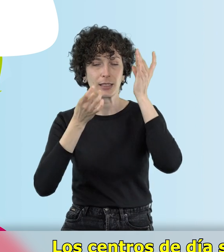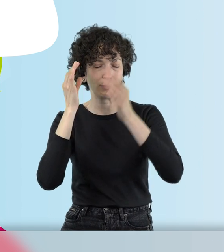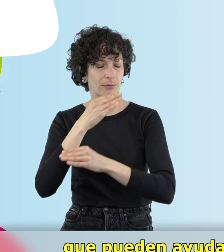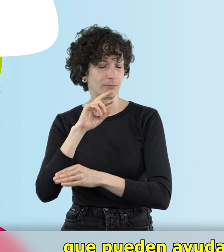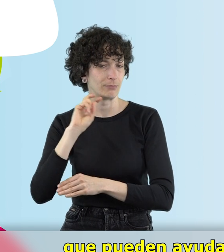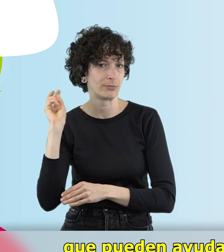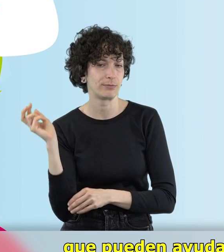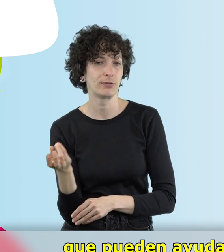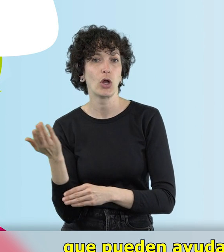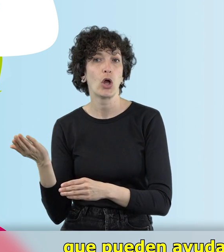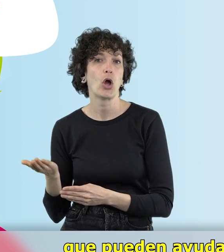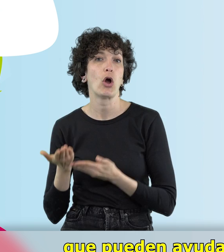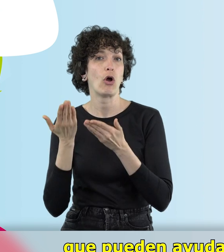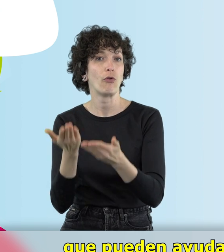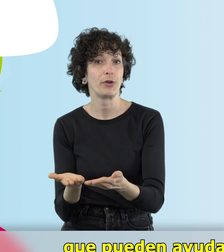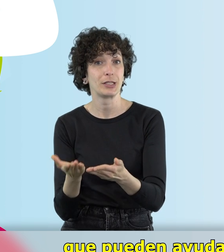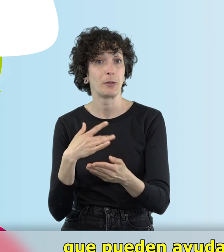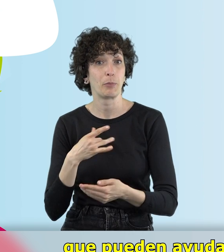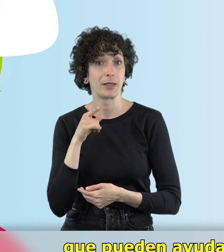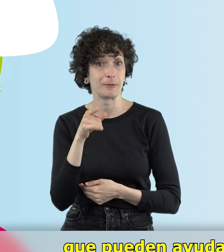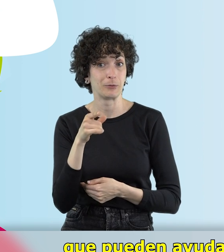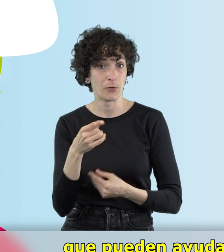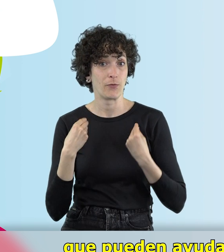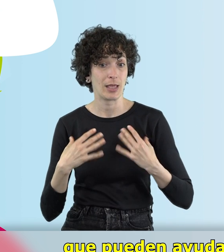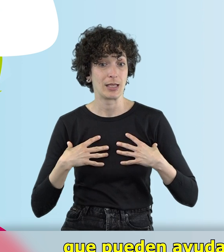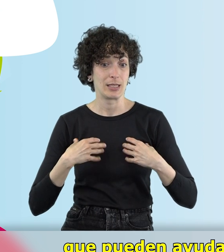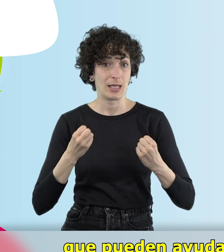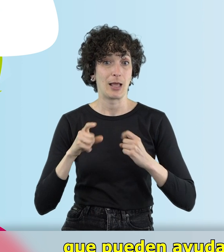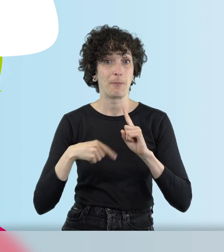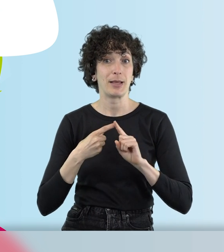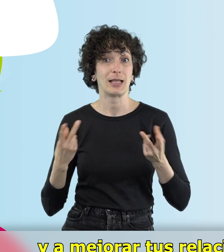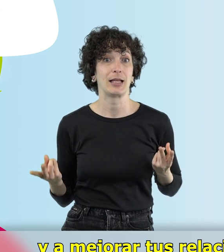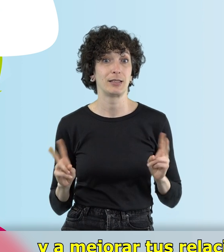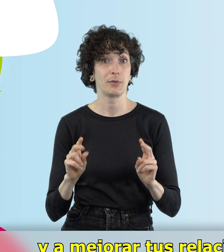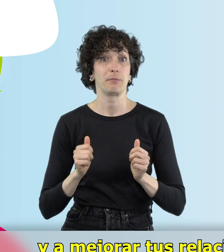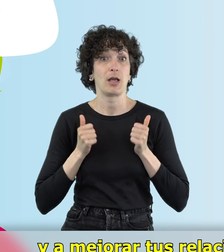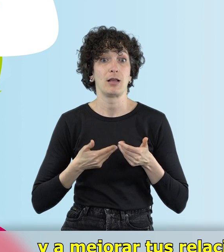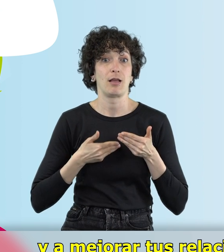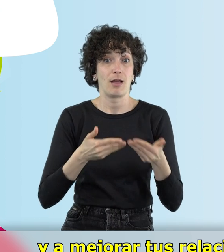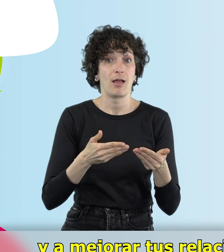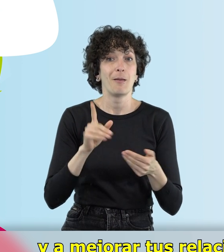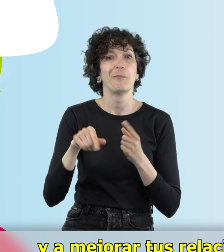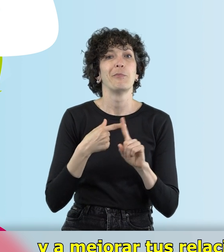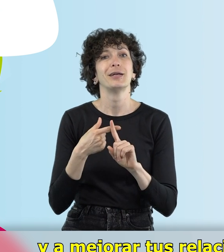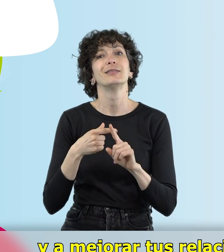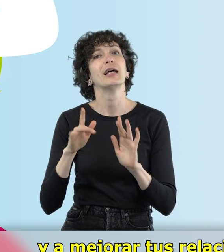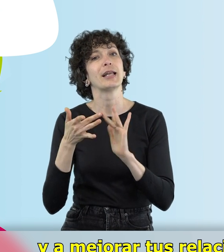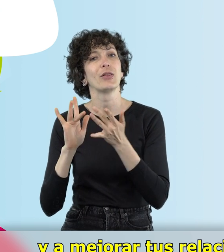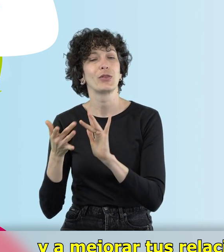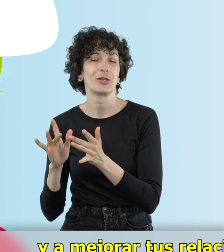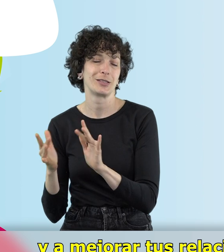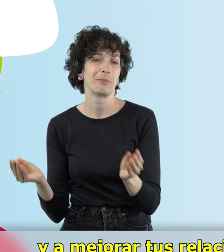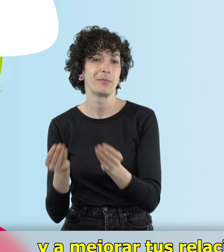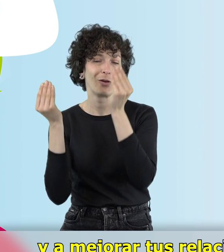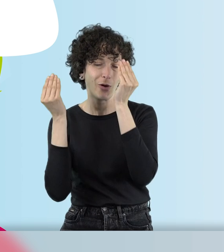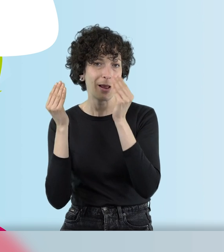numerosas actividades que pueden ayudarte a tener una vida más saludable y activa y a mejorar tus relaciones sociales para